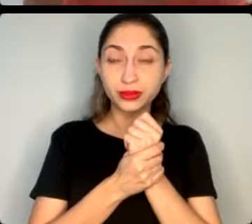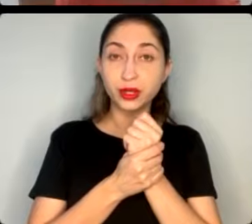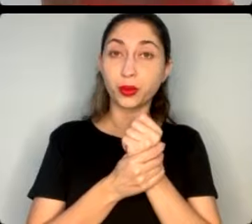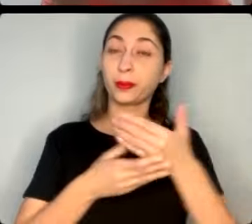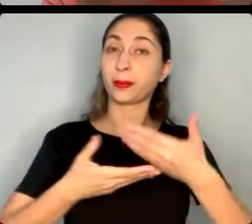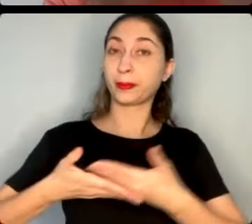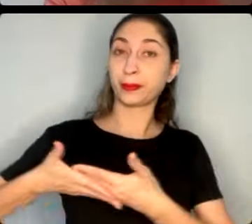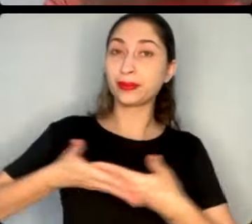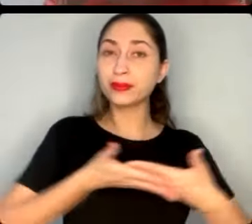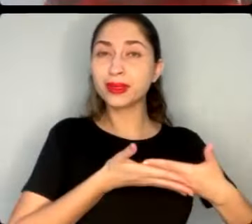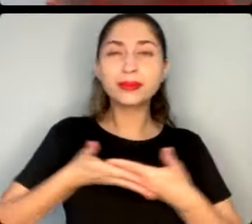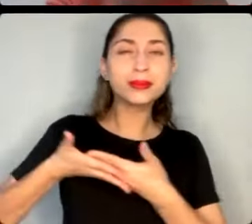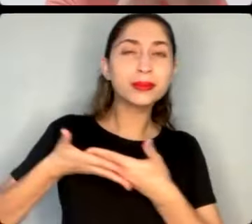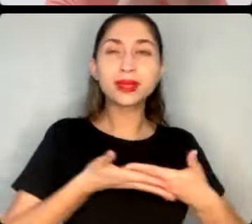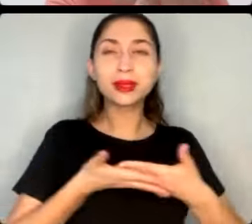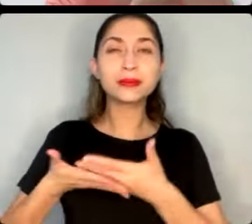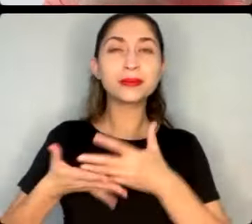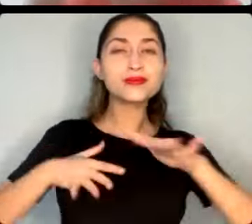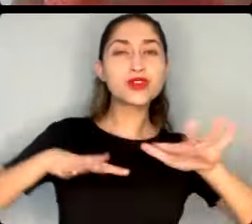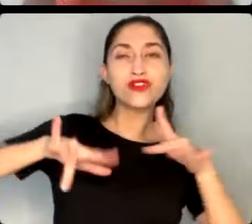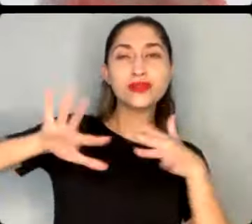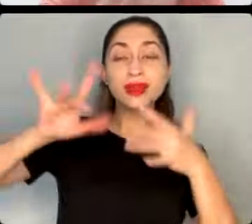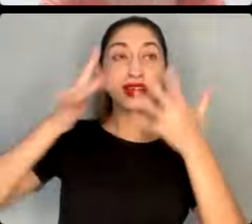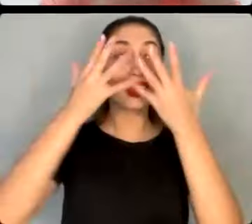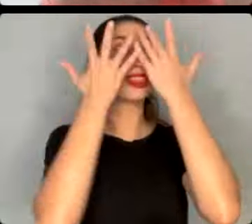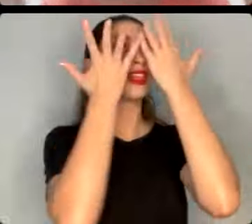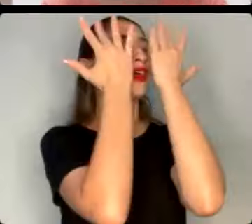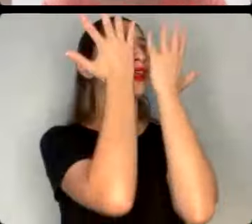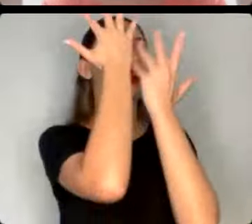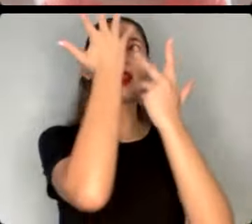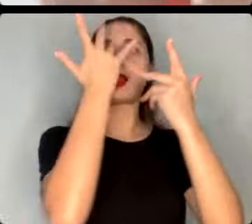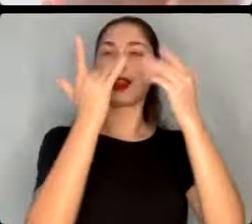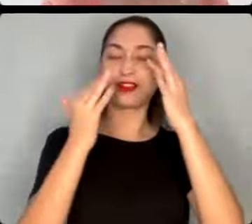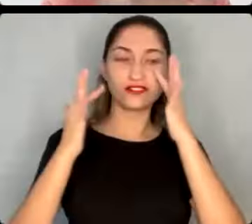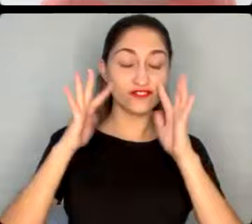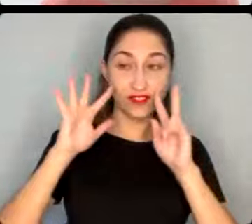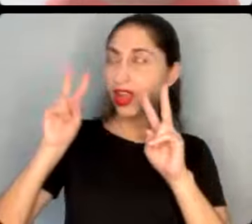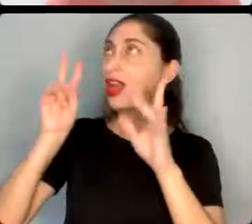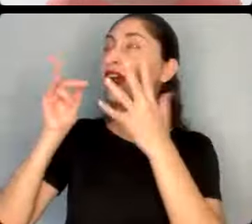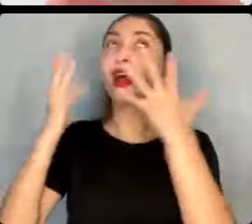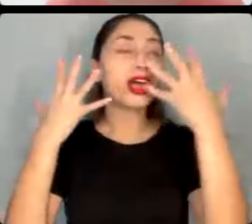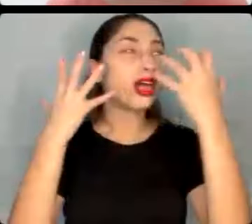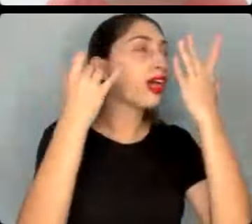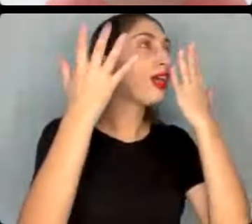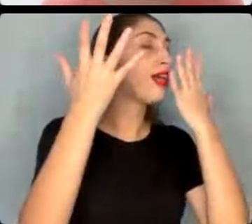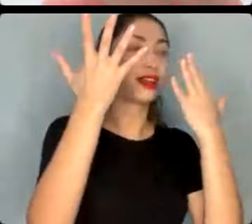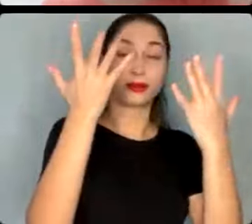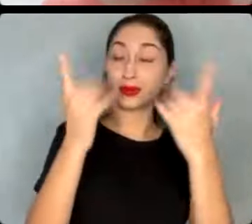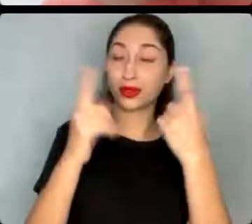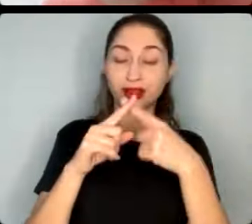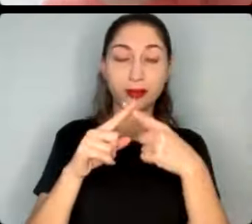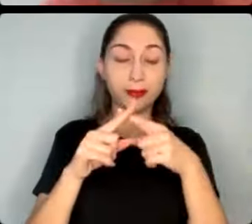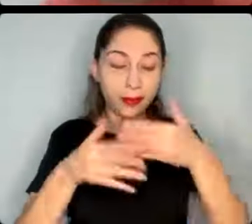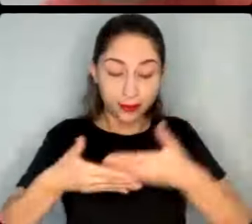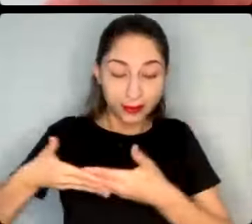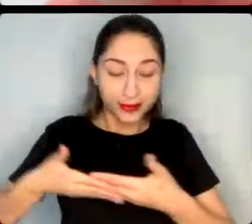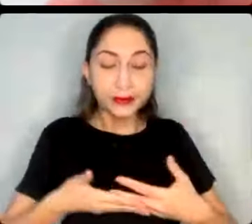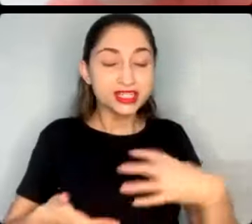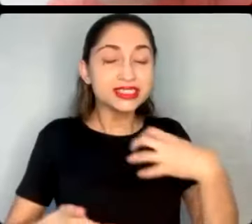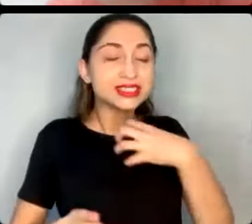movimenta as mãos e ele fica muito encantado com toda essa mágica, né? E a mão representa uma área